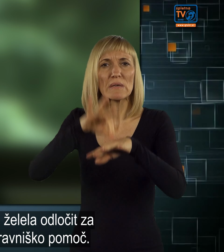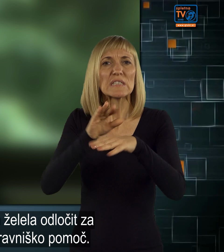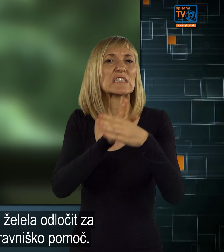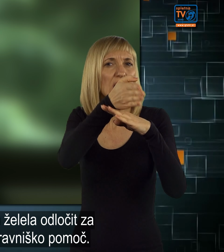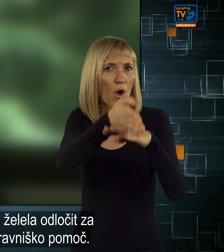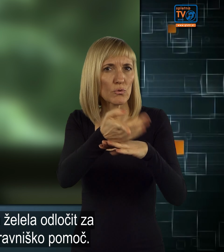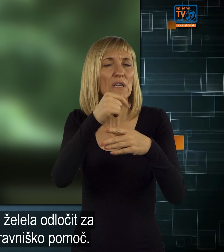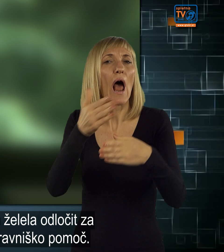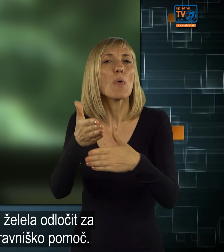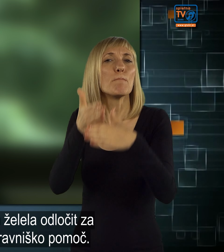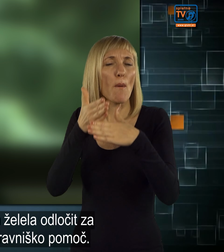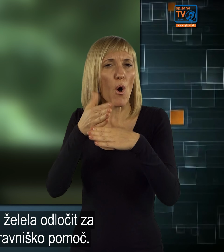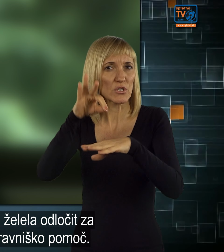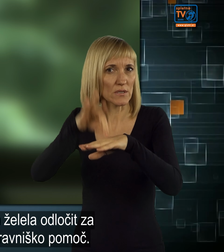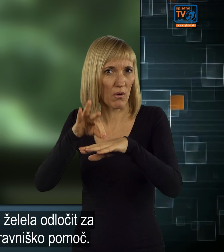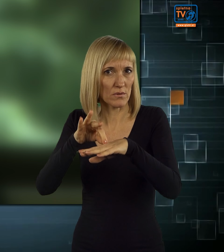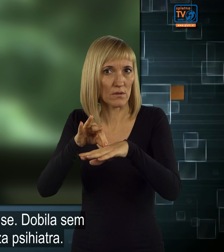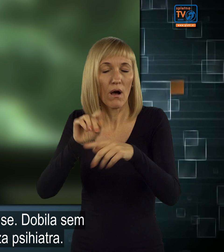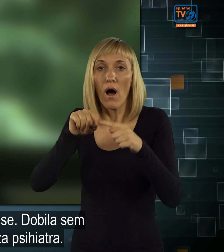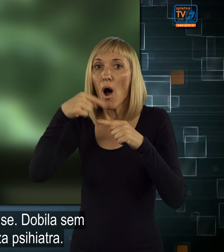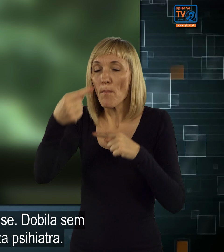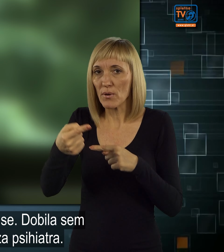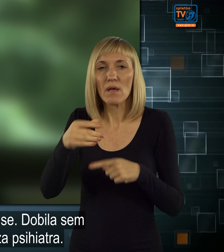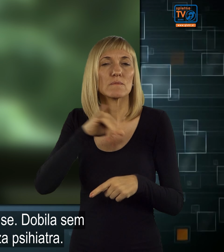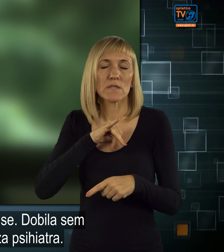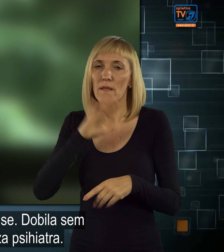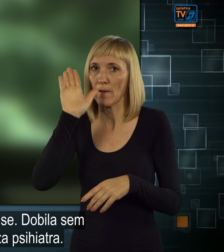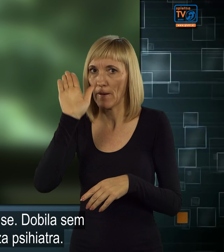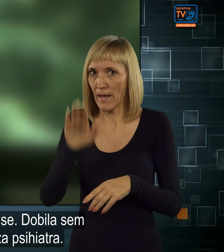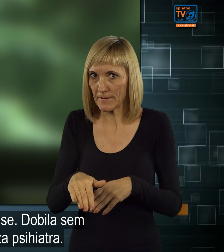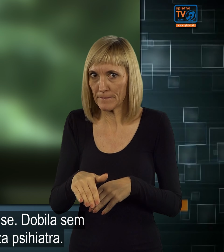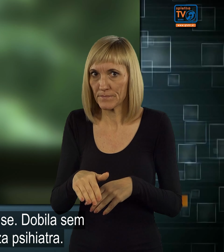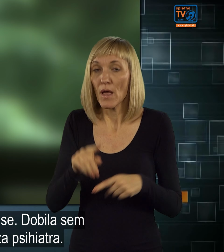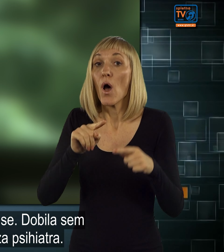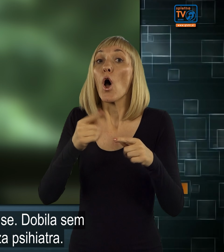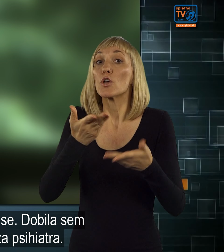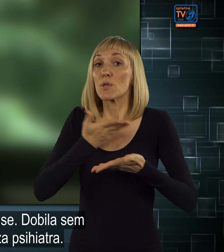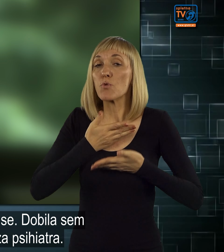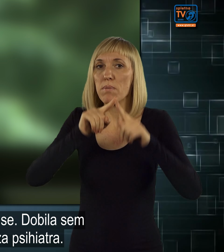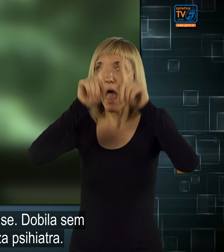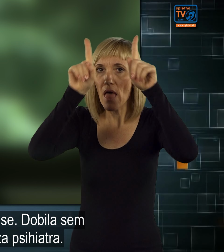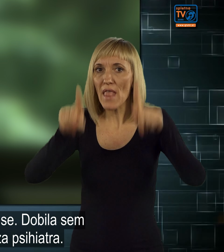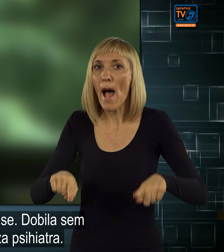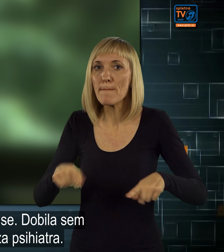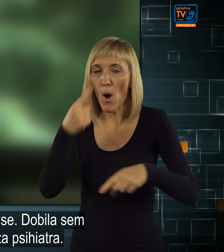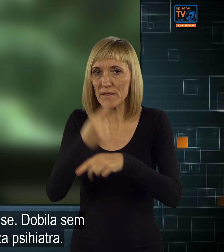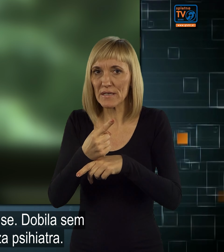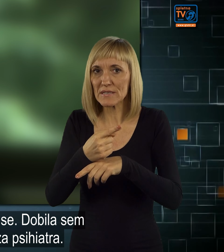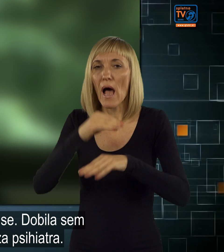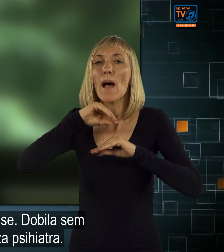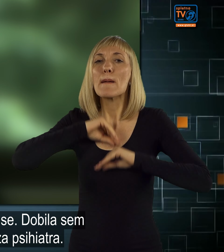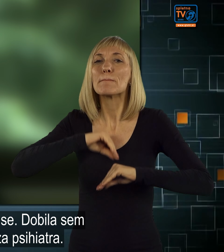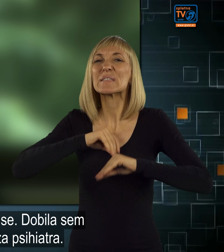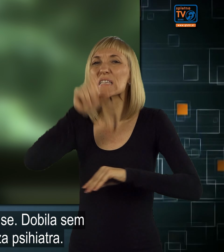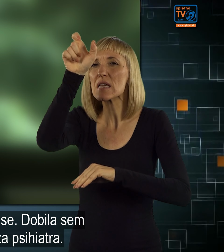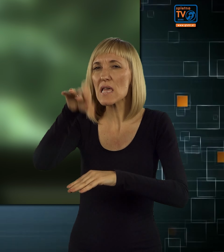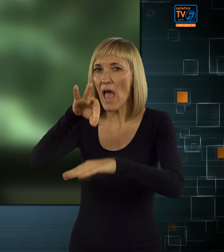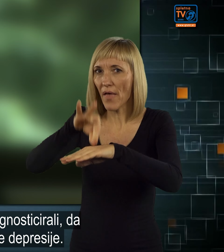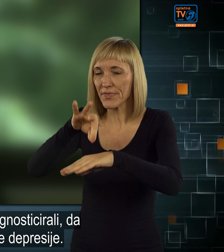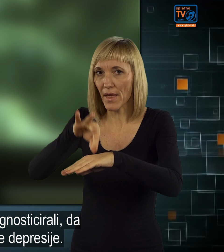za zdravnika ali pa zdravniško pomoč, potem pa sem vsejeno in sem dobila na potnico za psihiatra.